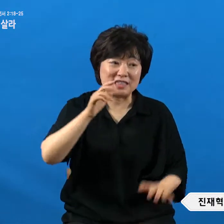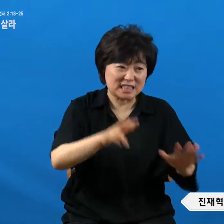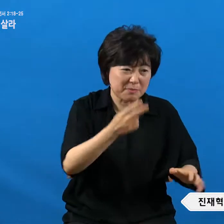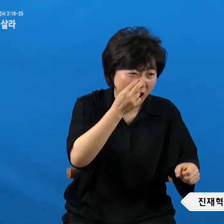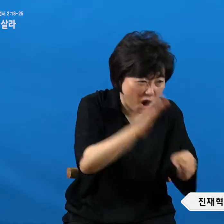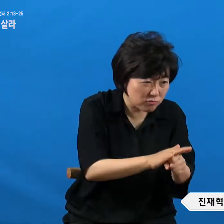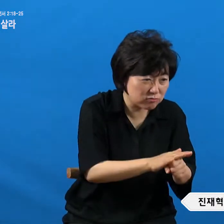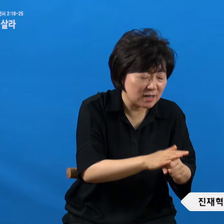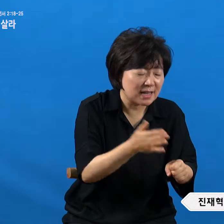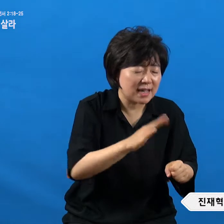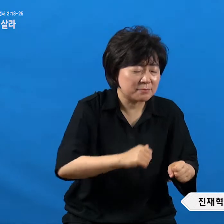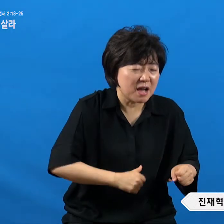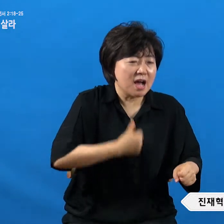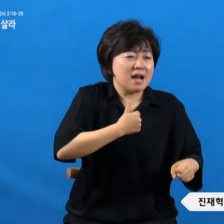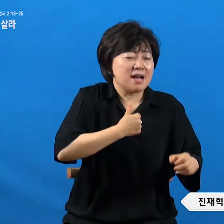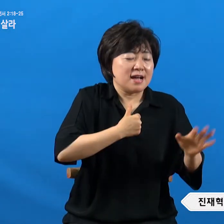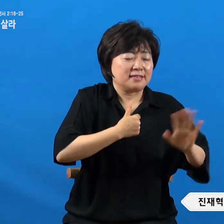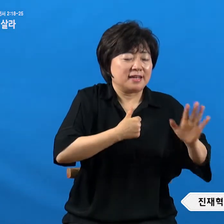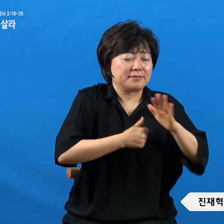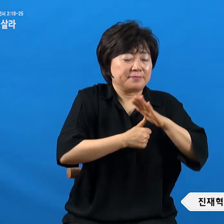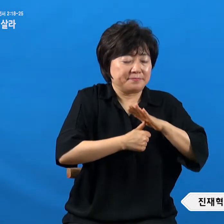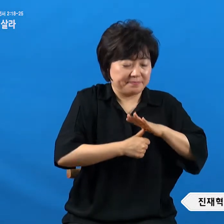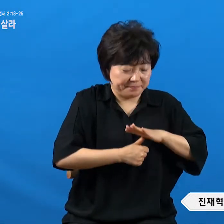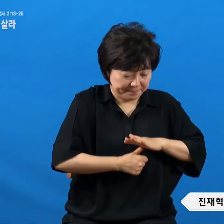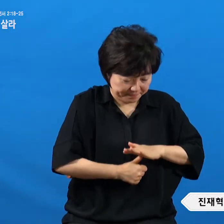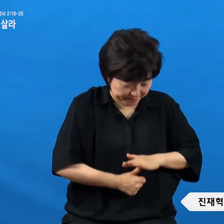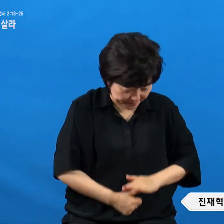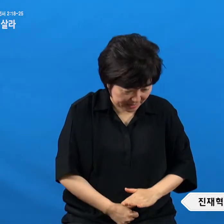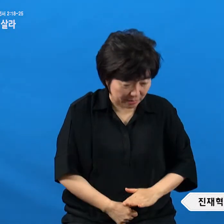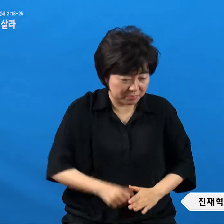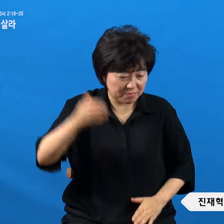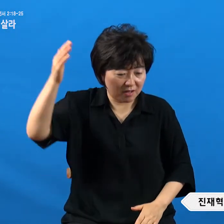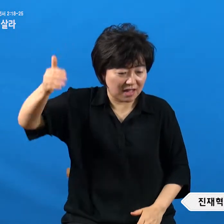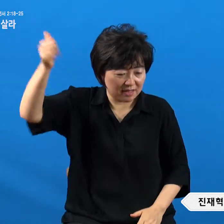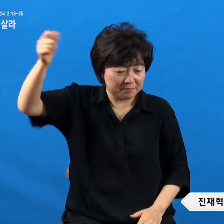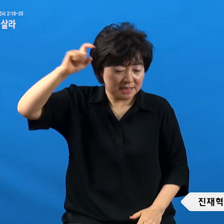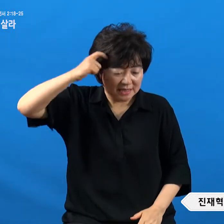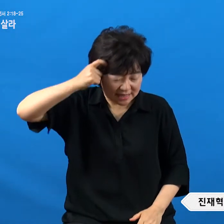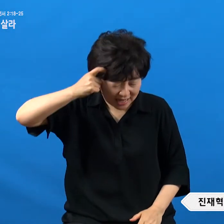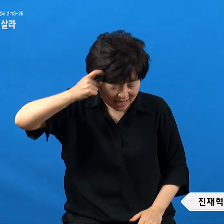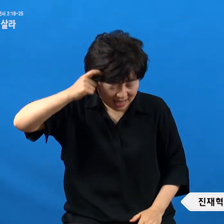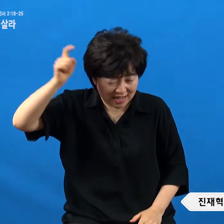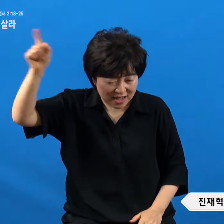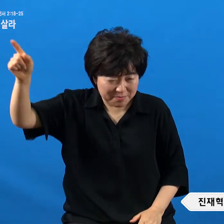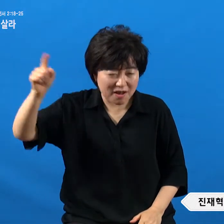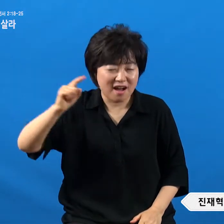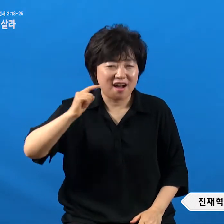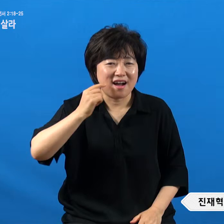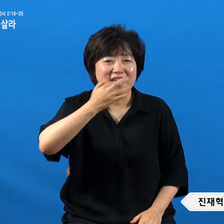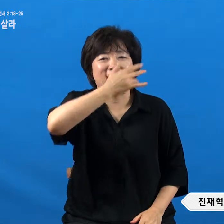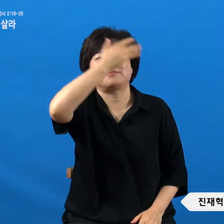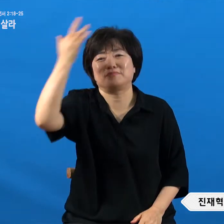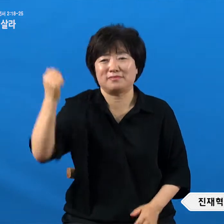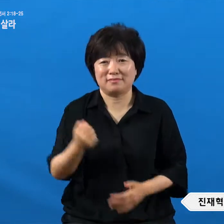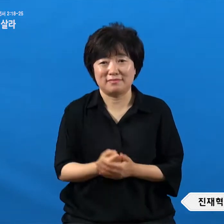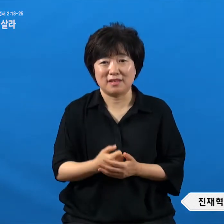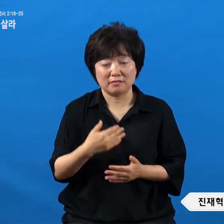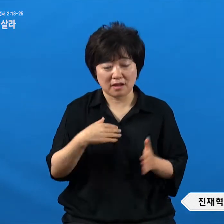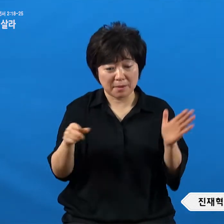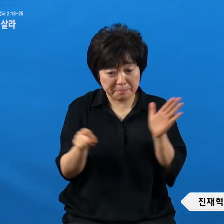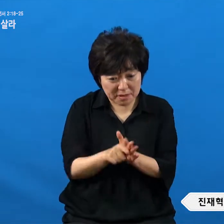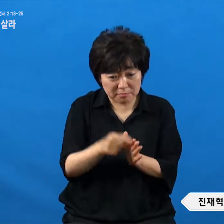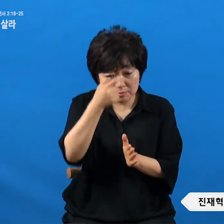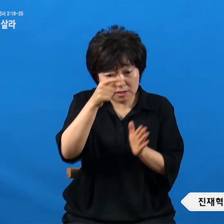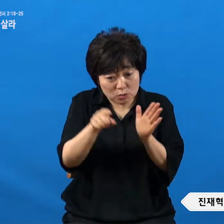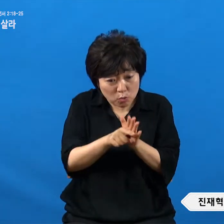슬픔을 참으면 이라고 말씀합니다. 고난 가운데 있습니다. 불공평합니다. 믿음 때문에